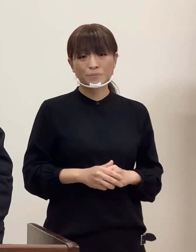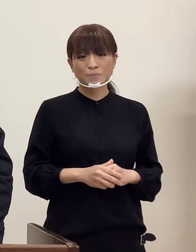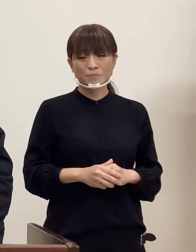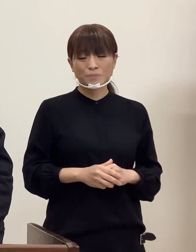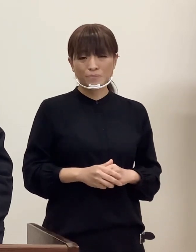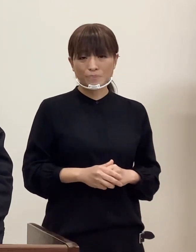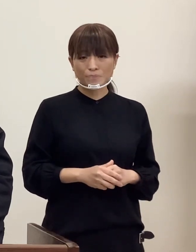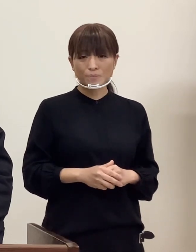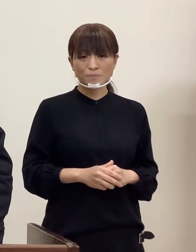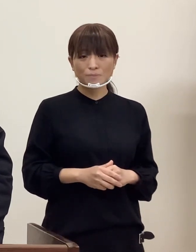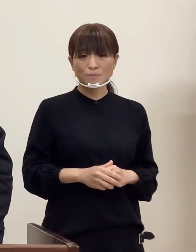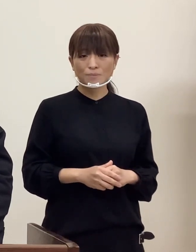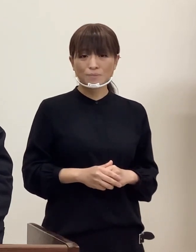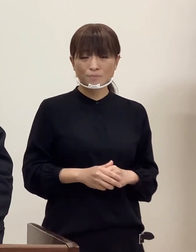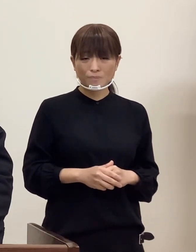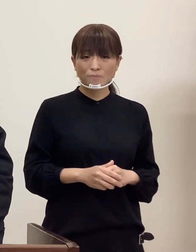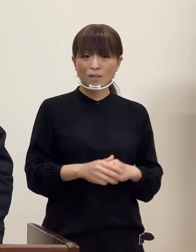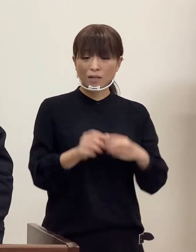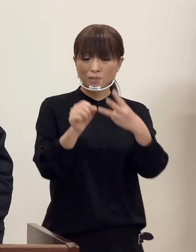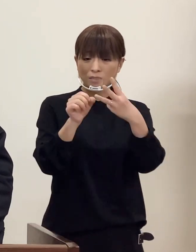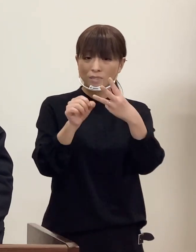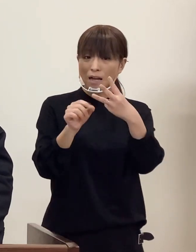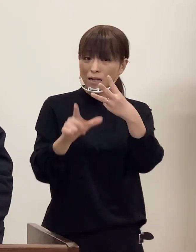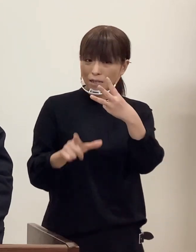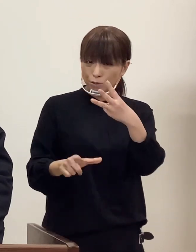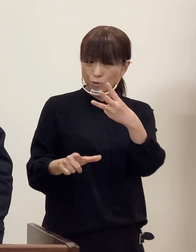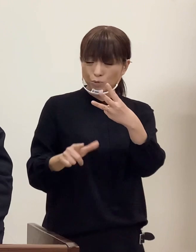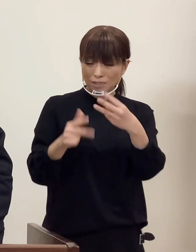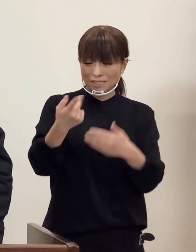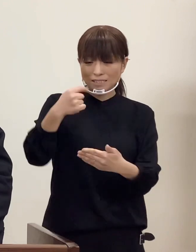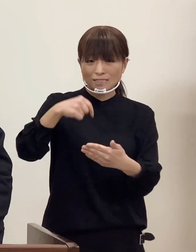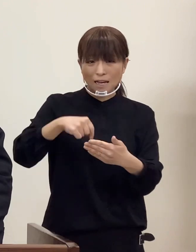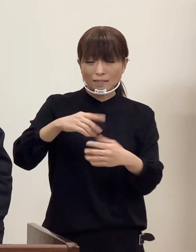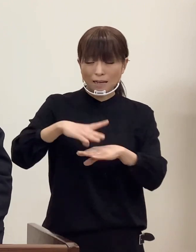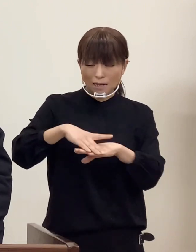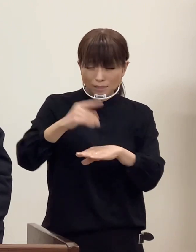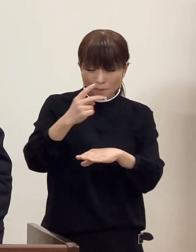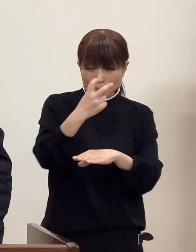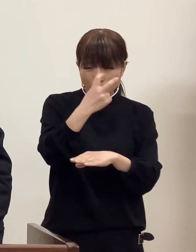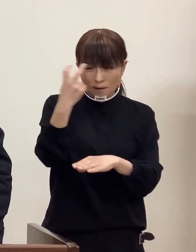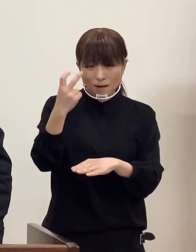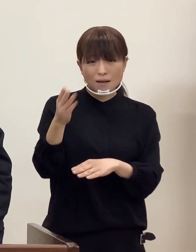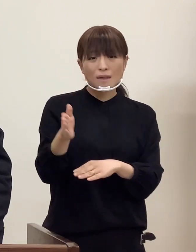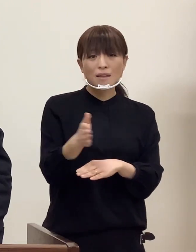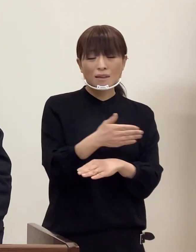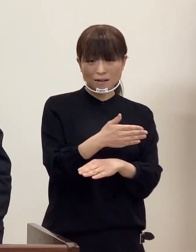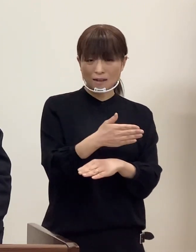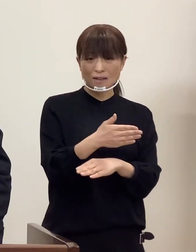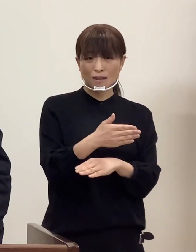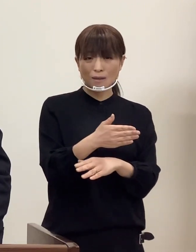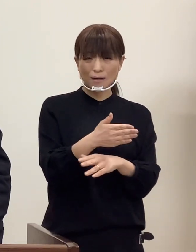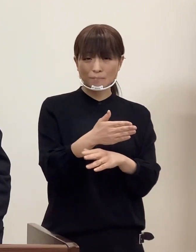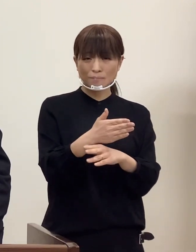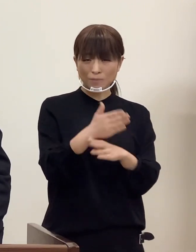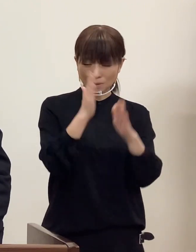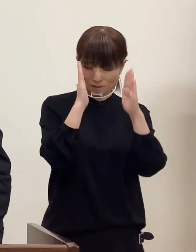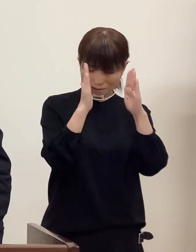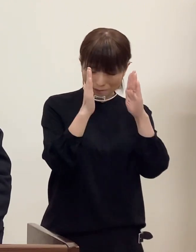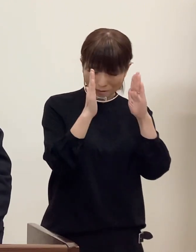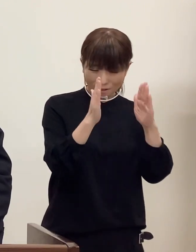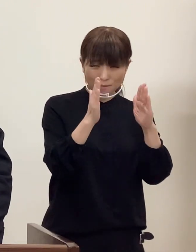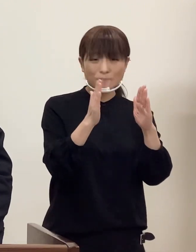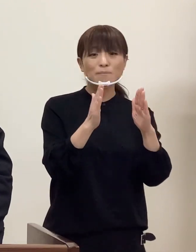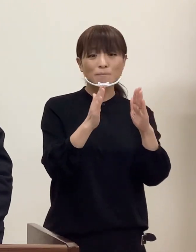一言申し上げます。3月の市内最初の感染確認から、まさに最前線で懸命